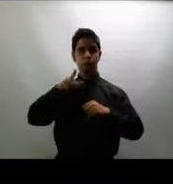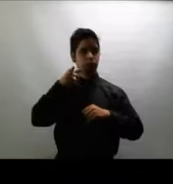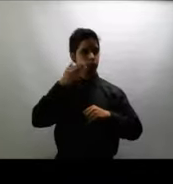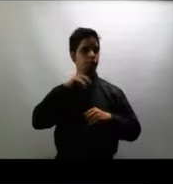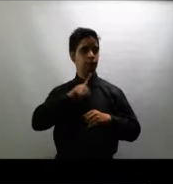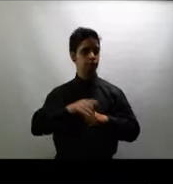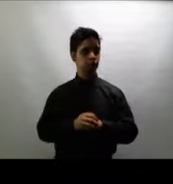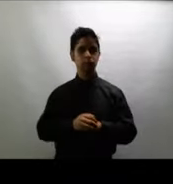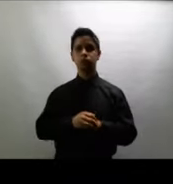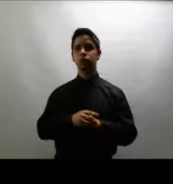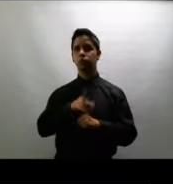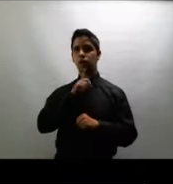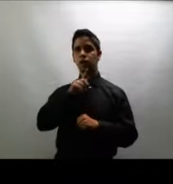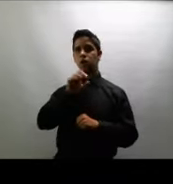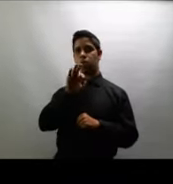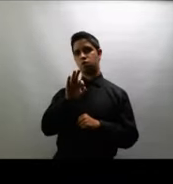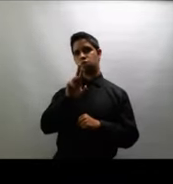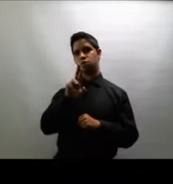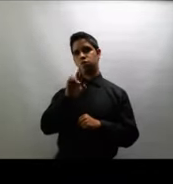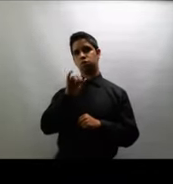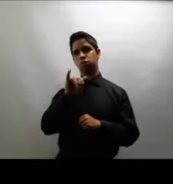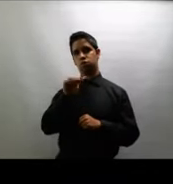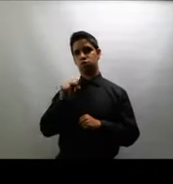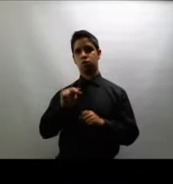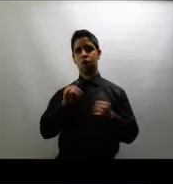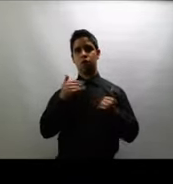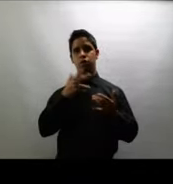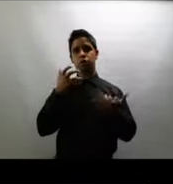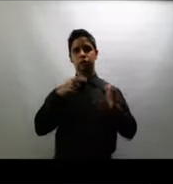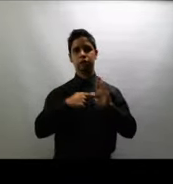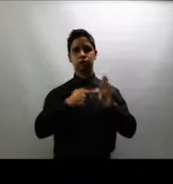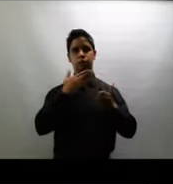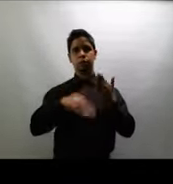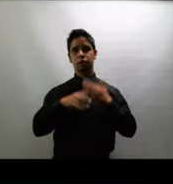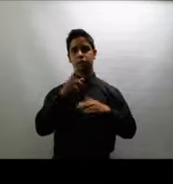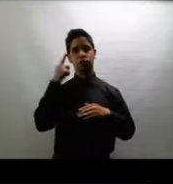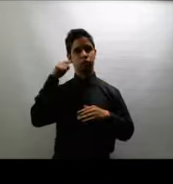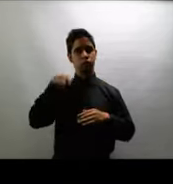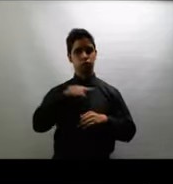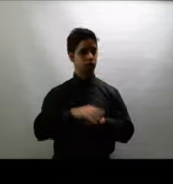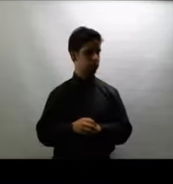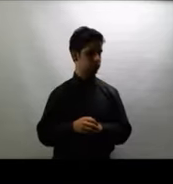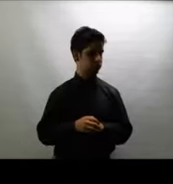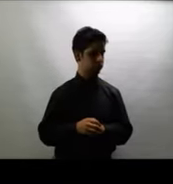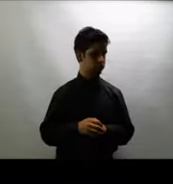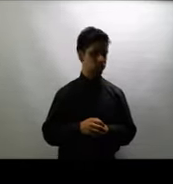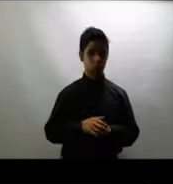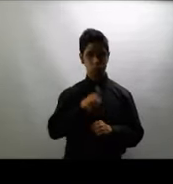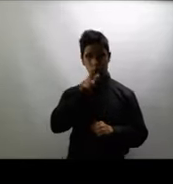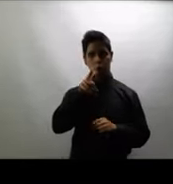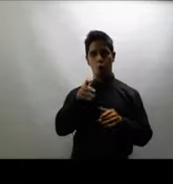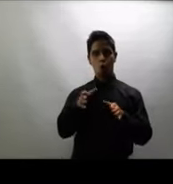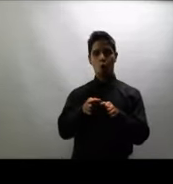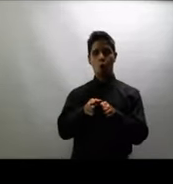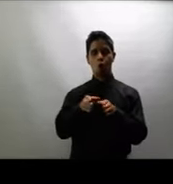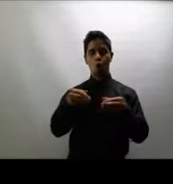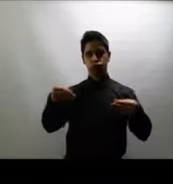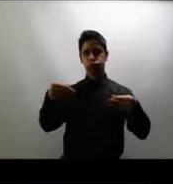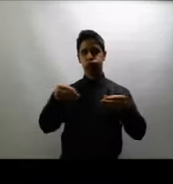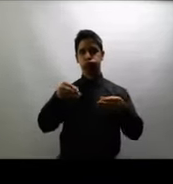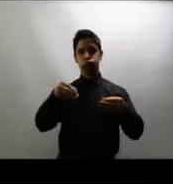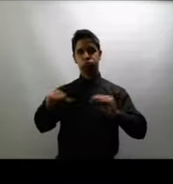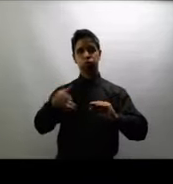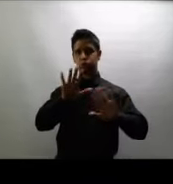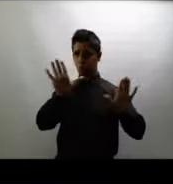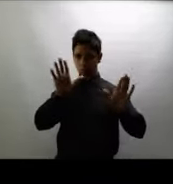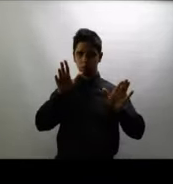fusion. Sí, y quiero decir algo, no, aquí le voy caiga, a enseñar no algo, caiga. No lo voy a enseñar aquí algo. Cuidado, no me rompa el scrapbooking. Está lo más mono.